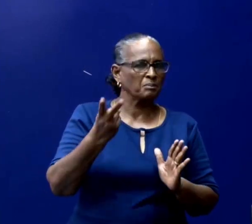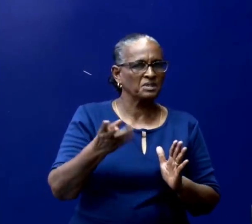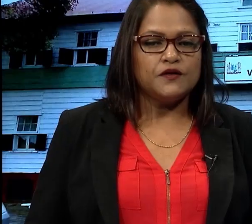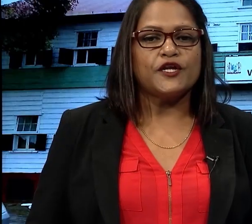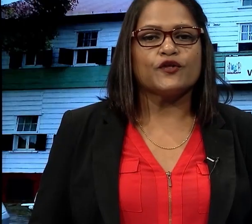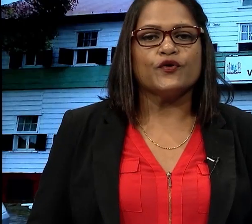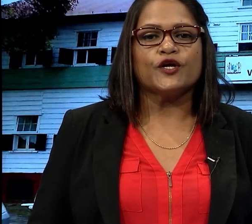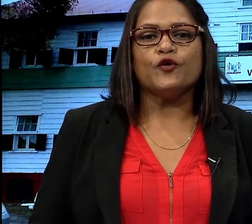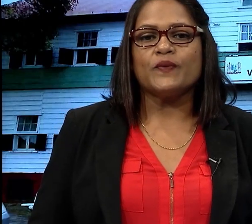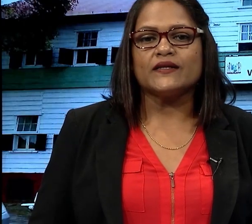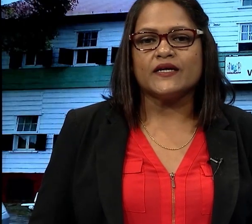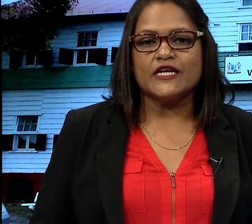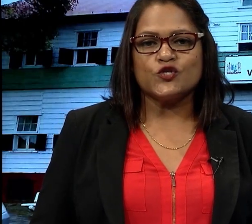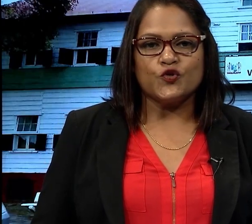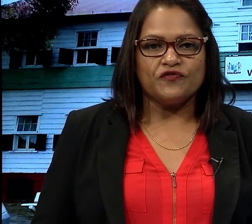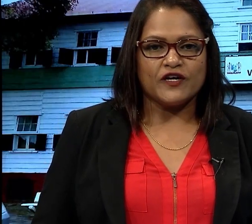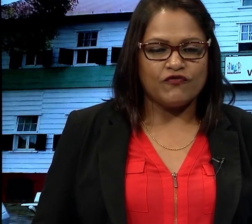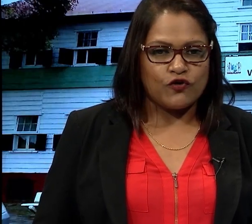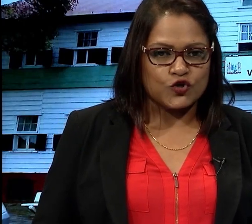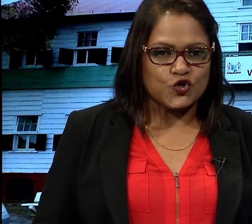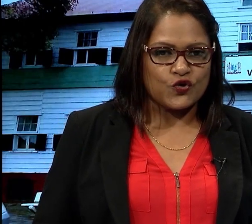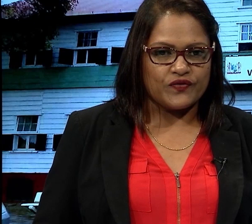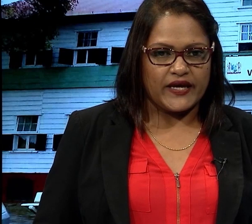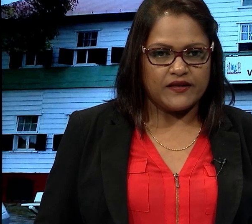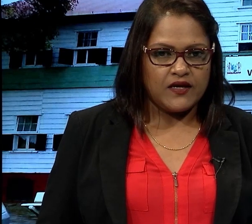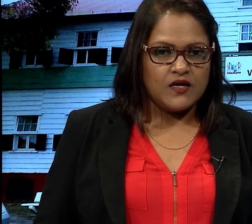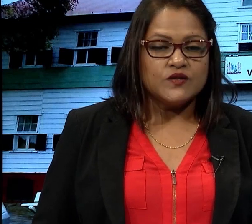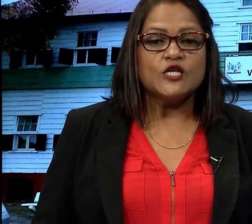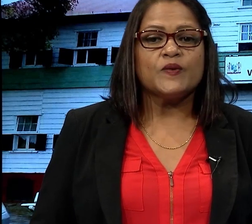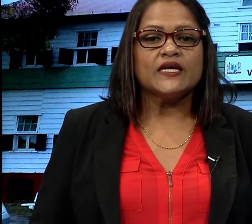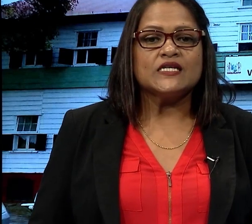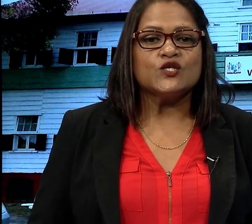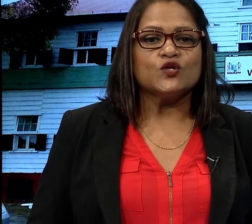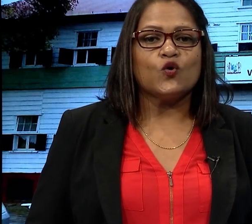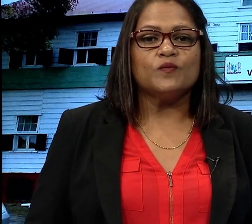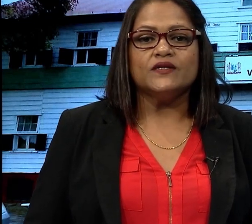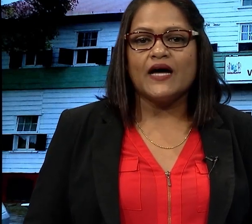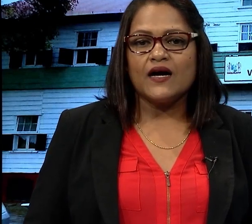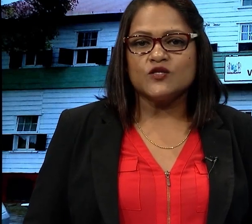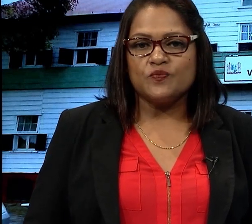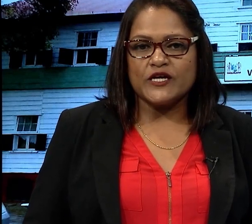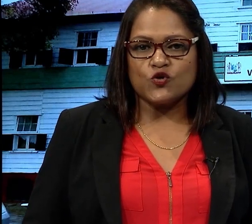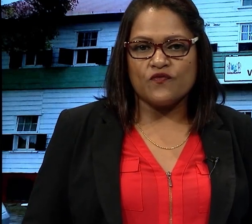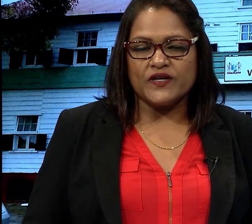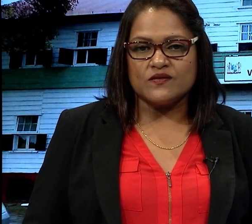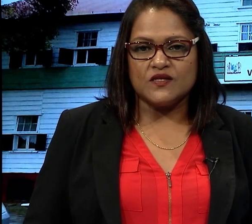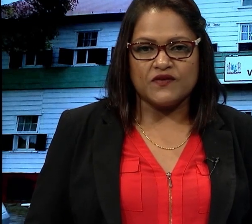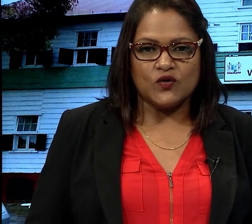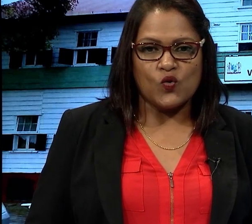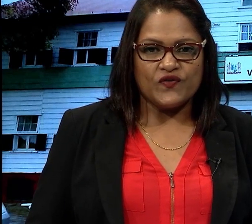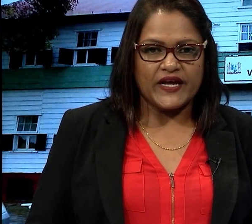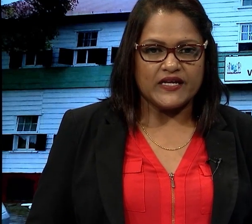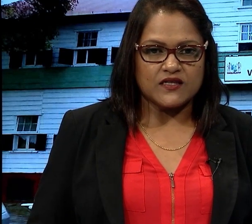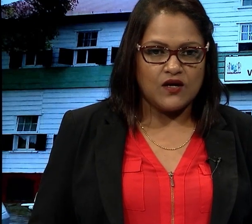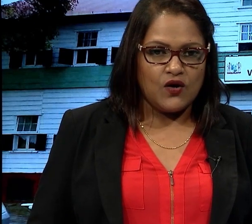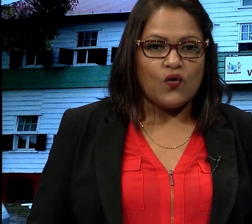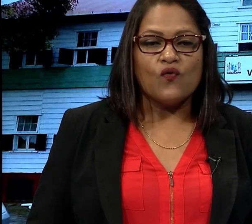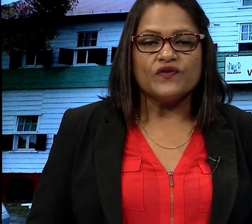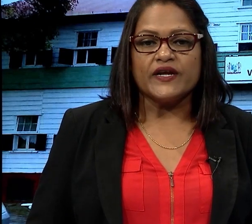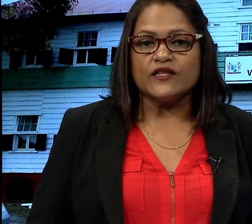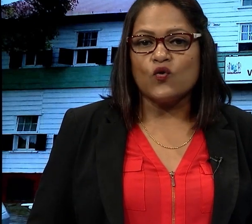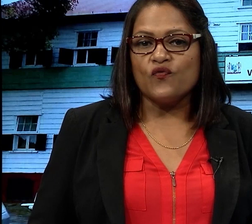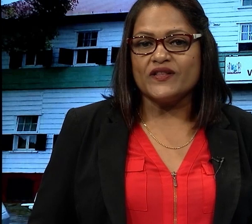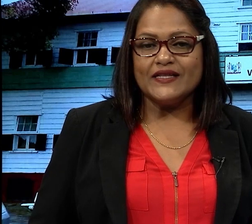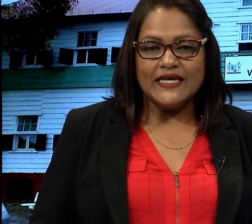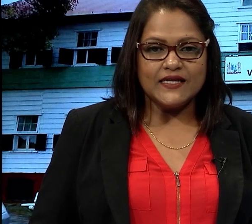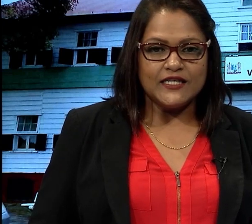ook binnen. Directeur Cleopatra Yesrun van Volksgezondheid. Zij sprak gisteren op de dagelijkse persconferentie van de overheid